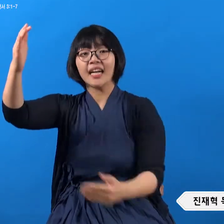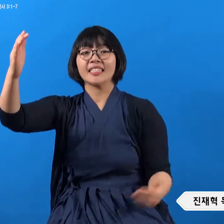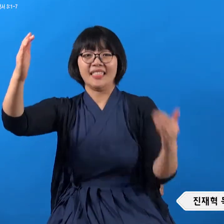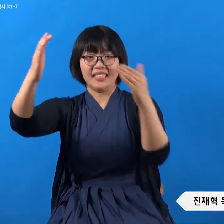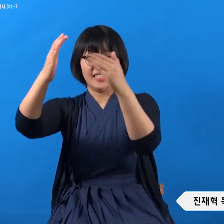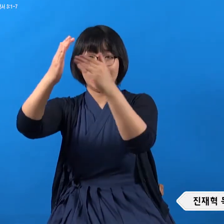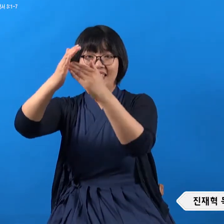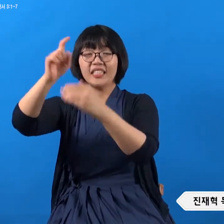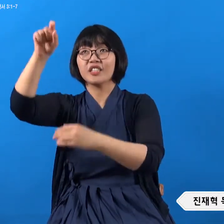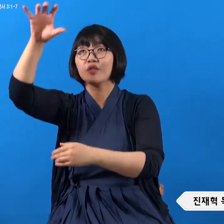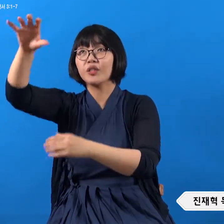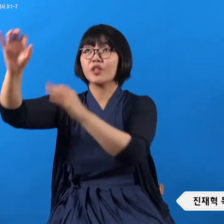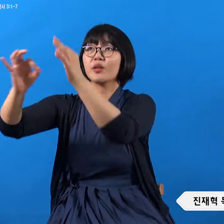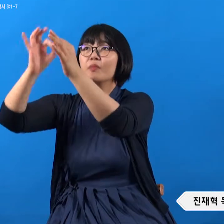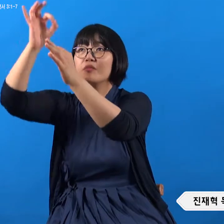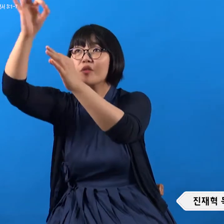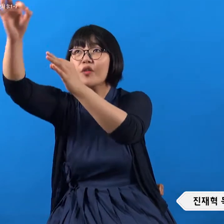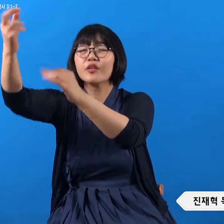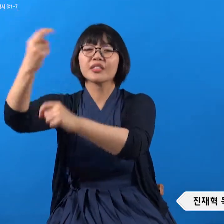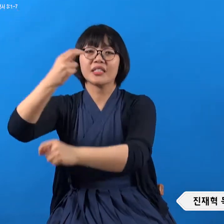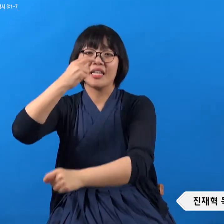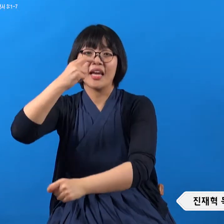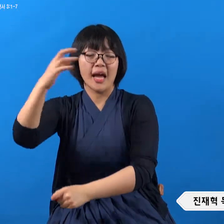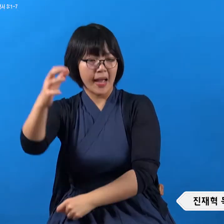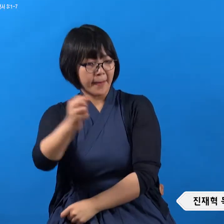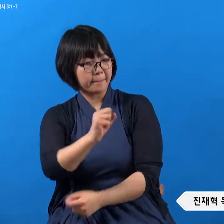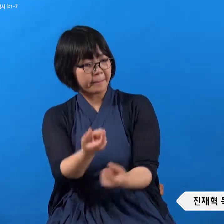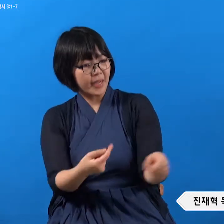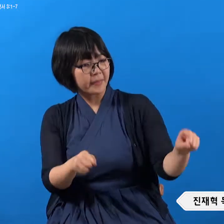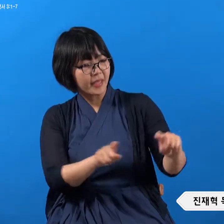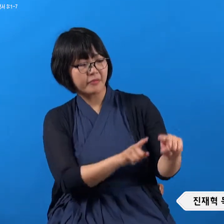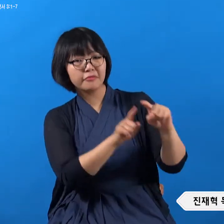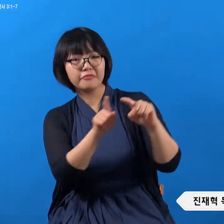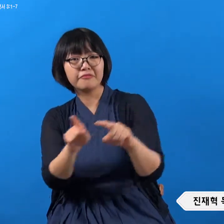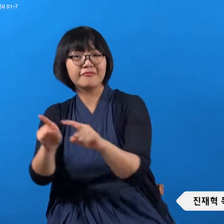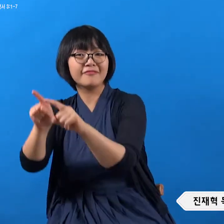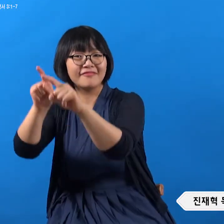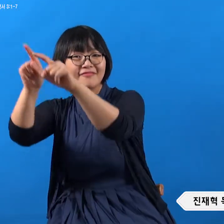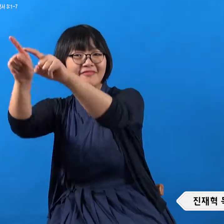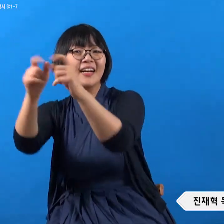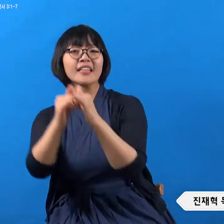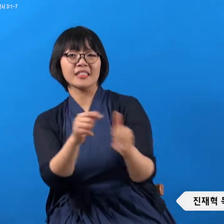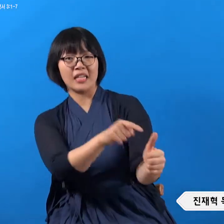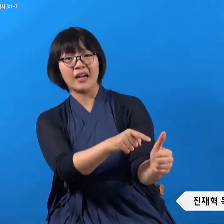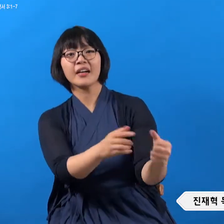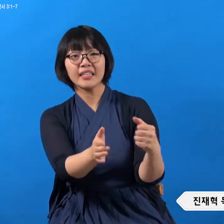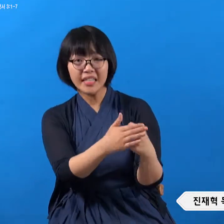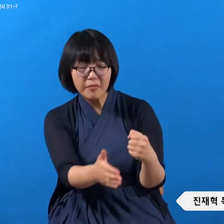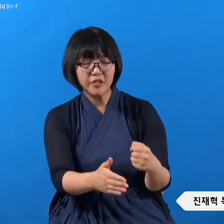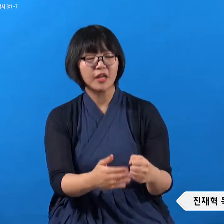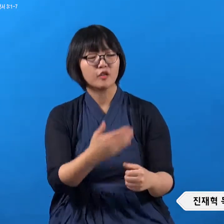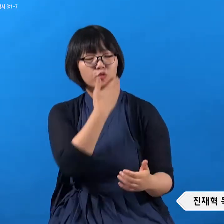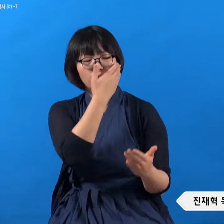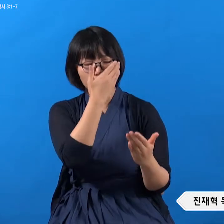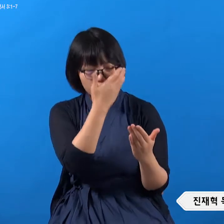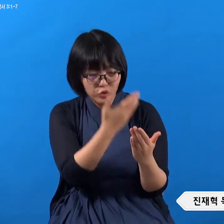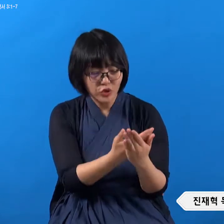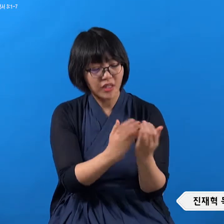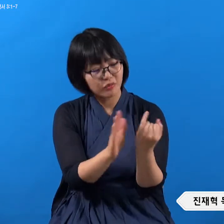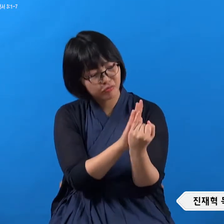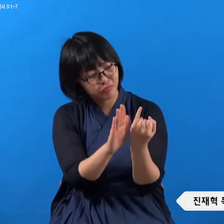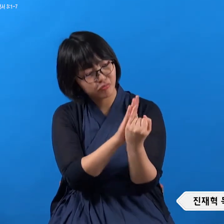함께 받을 반려자다라고 이야기합니다. 그러므로 소중하게